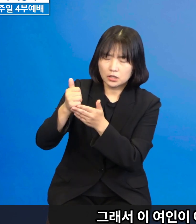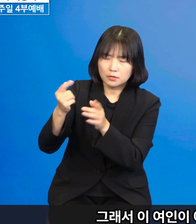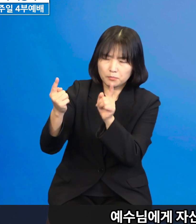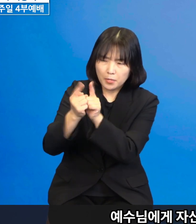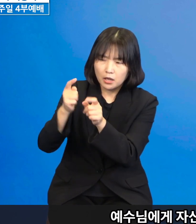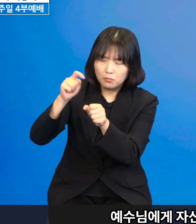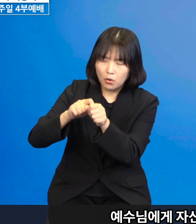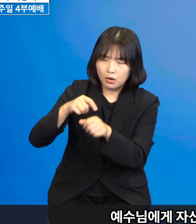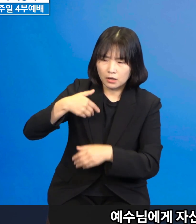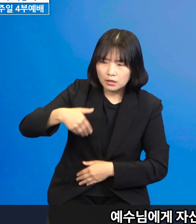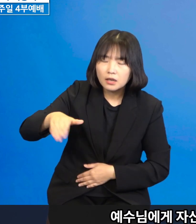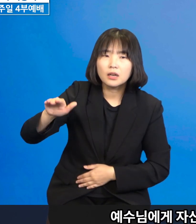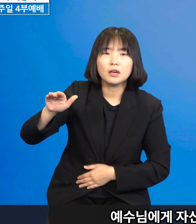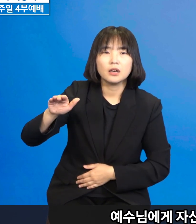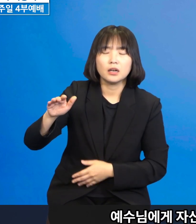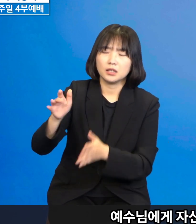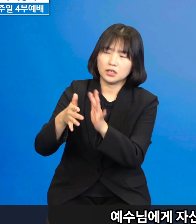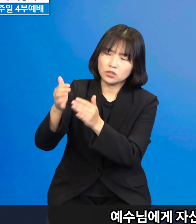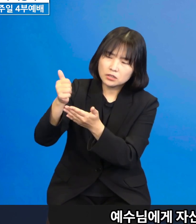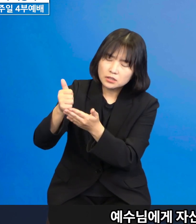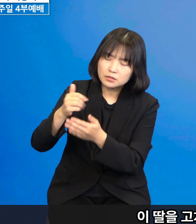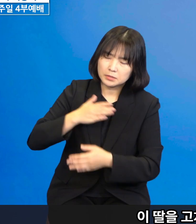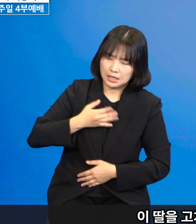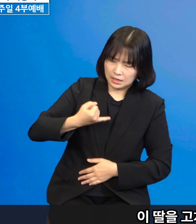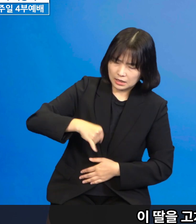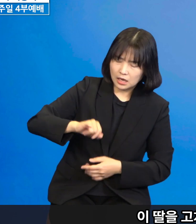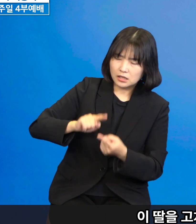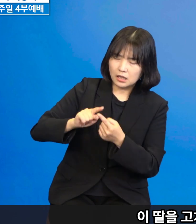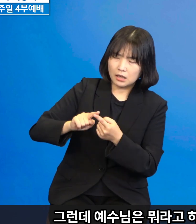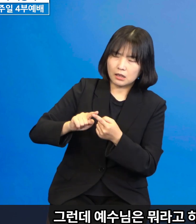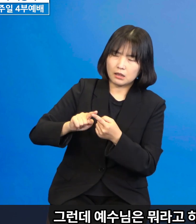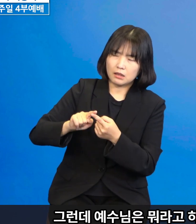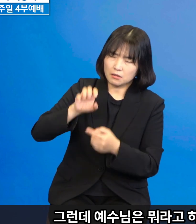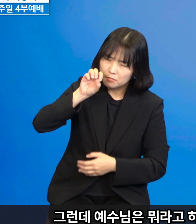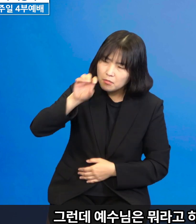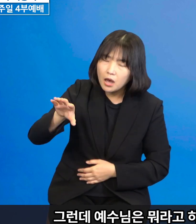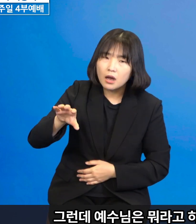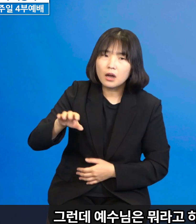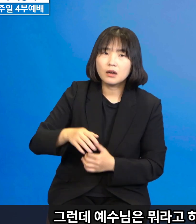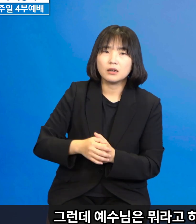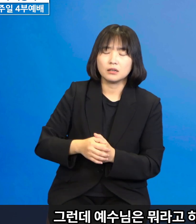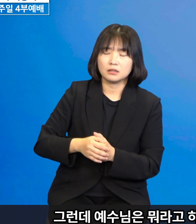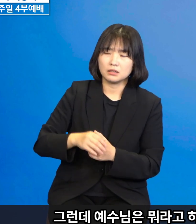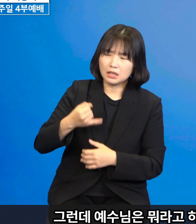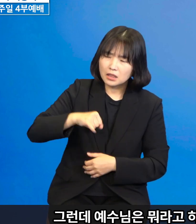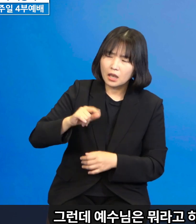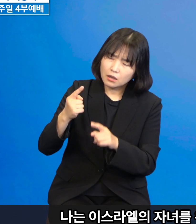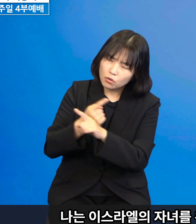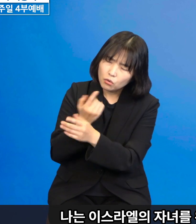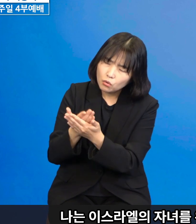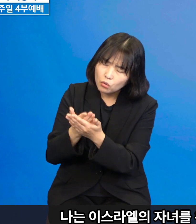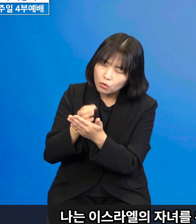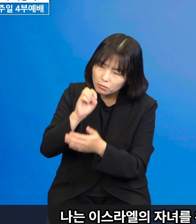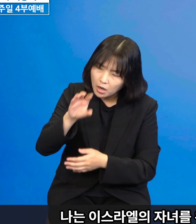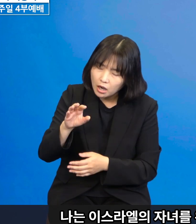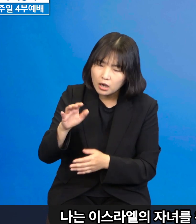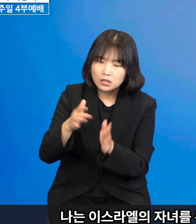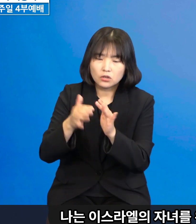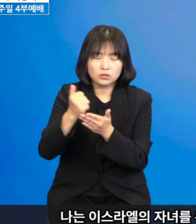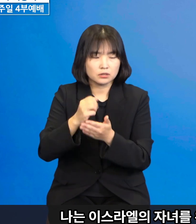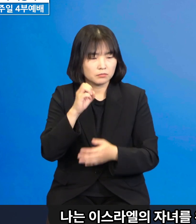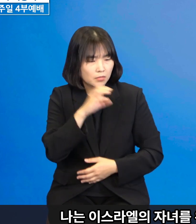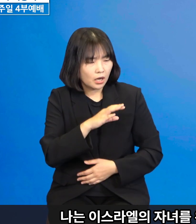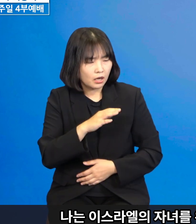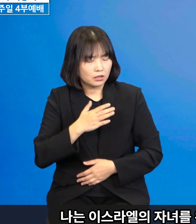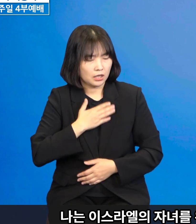갑니다. 예수님에게 자신의 딸 이야기를 하죠. 이 딸을 고쳐달라는 거예요. 근데 예수님 뭐라고 하신지 아시죠? 뭐라고 하냐면, 나는